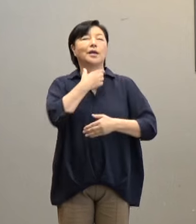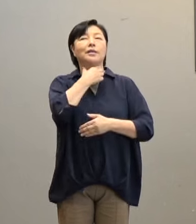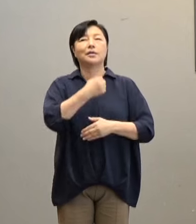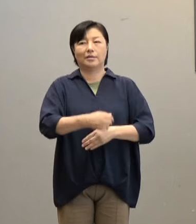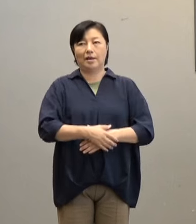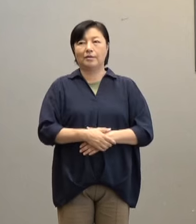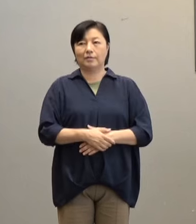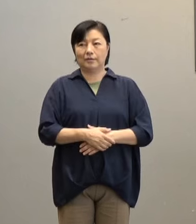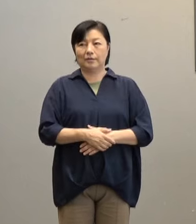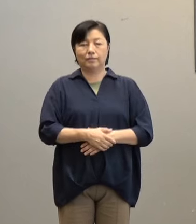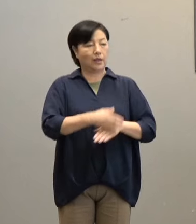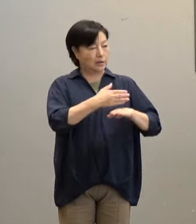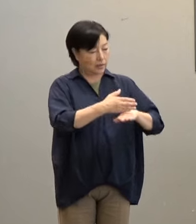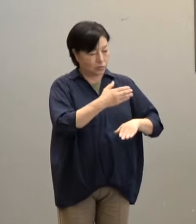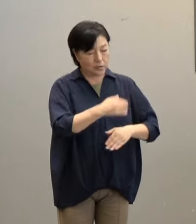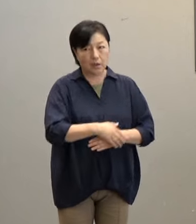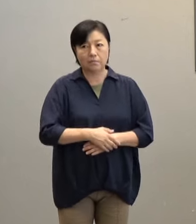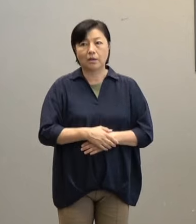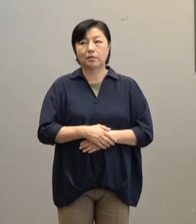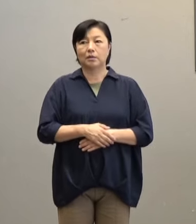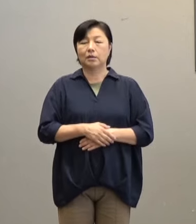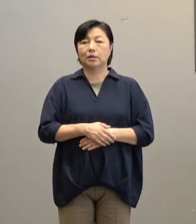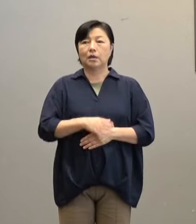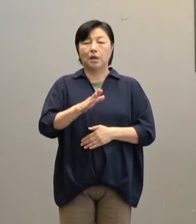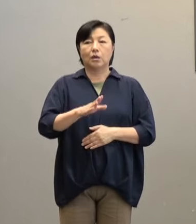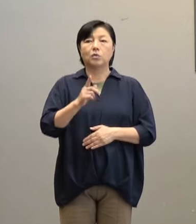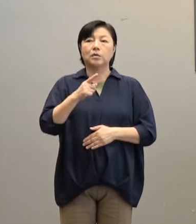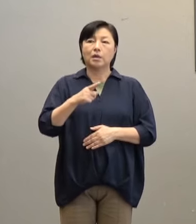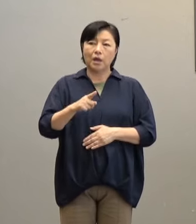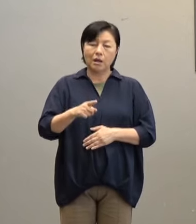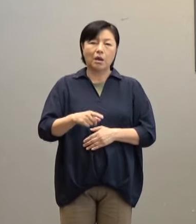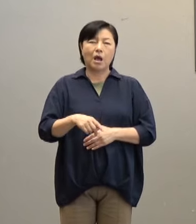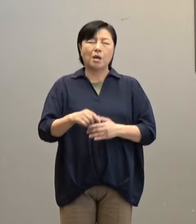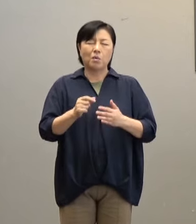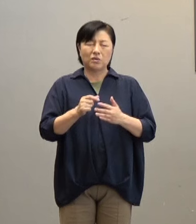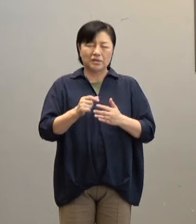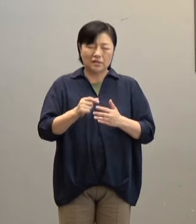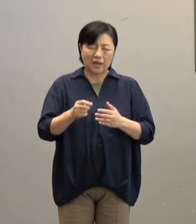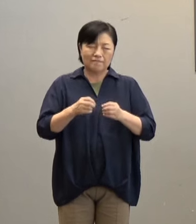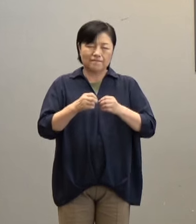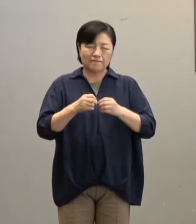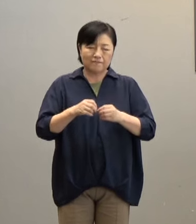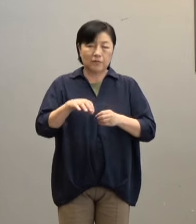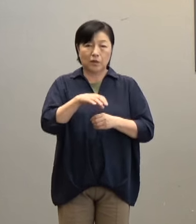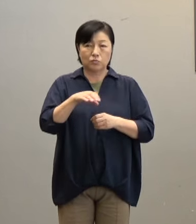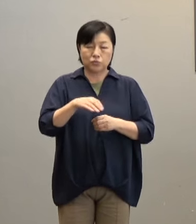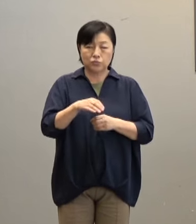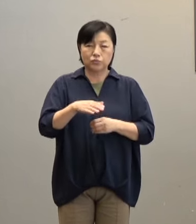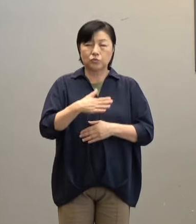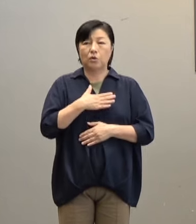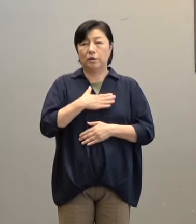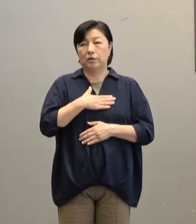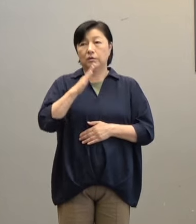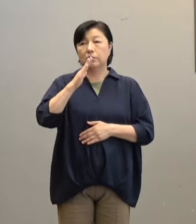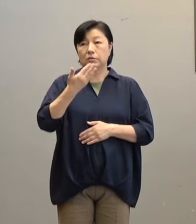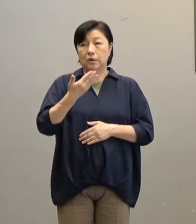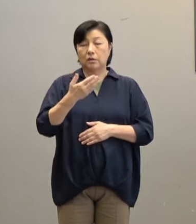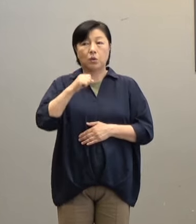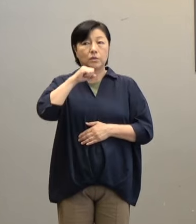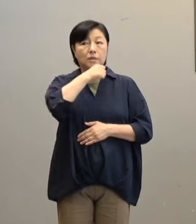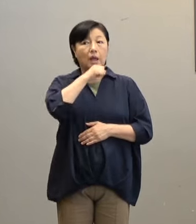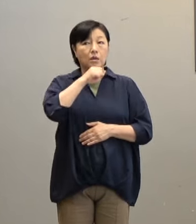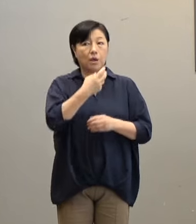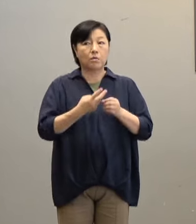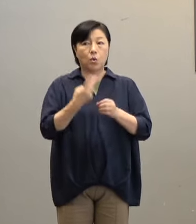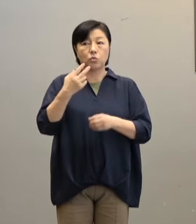ね。 ありがとうございます。この件は本当に非常に繊細な部分を含むのが重々承知なんですけれども、台湾は一